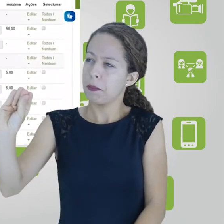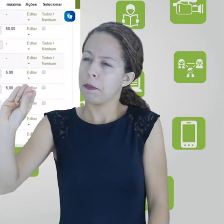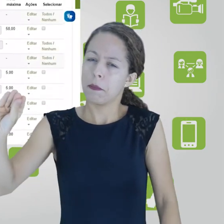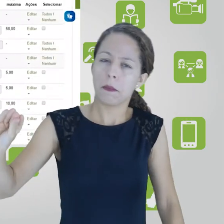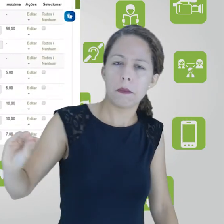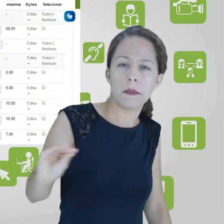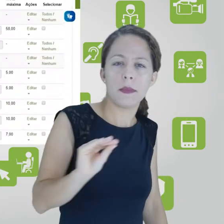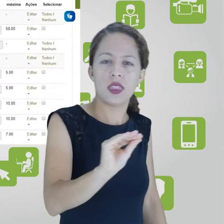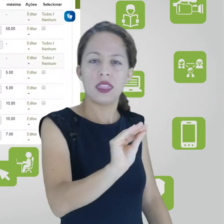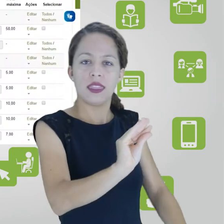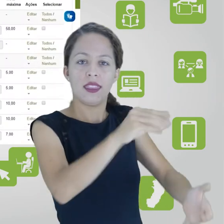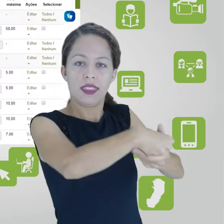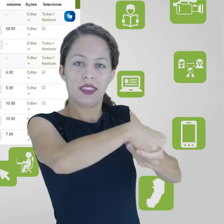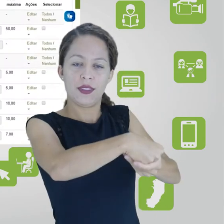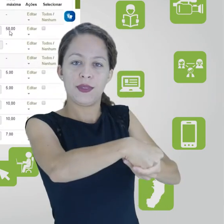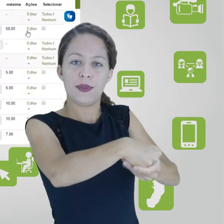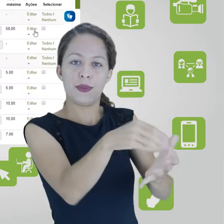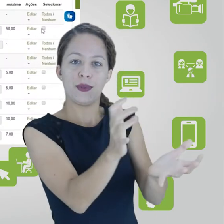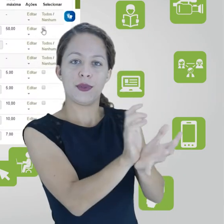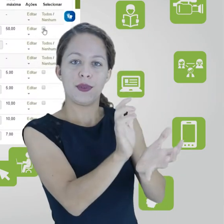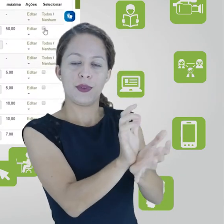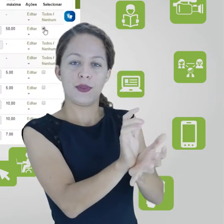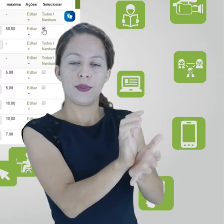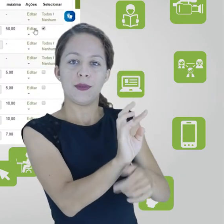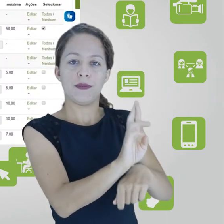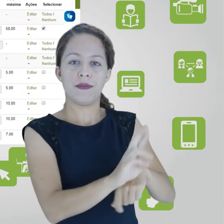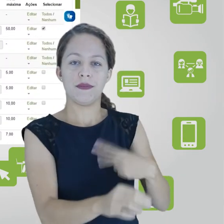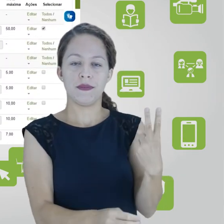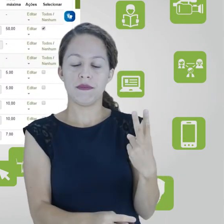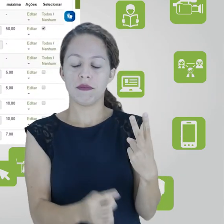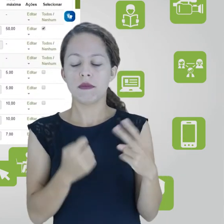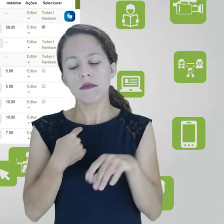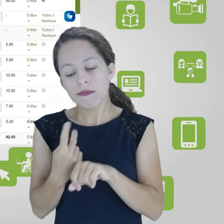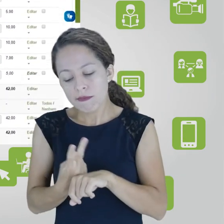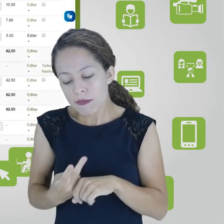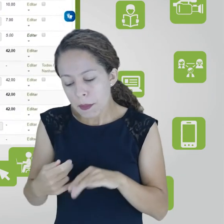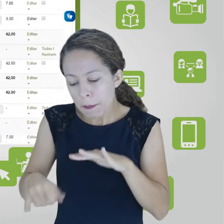cima. Pegar essa atividade aqui, eu vou mover por aqui também.